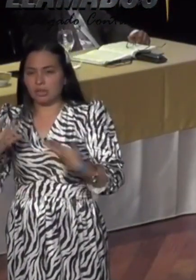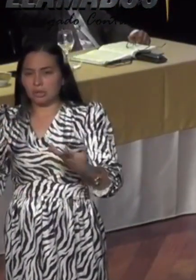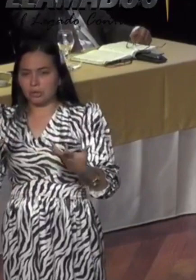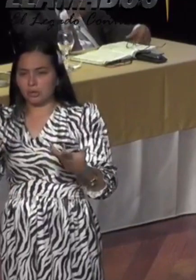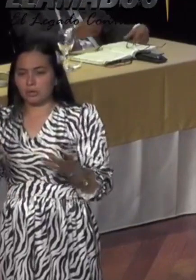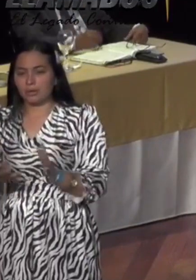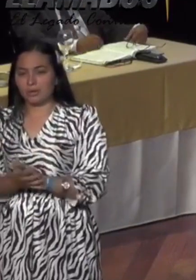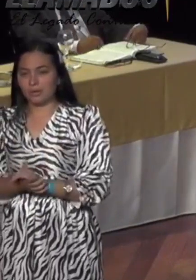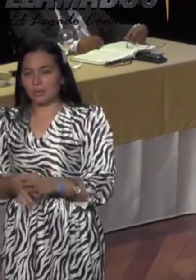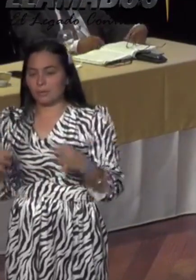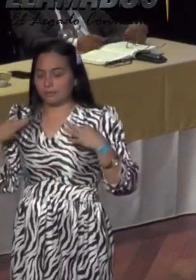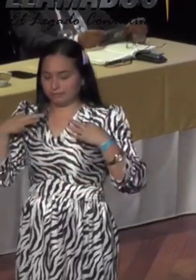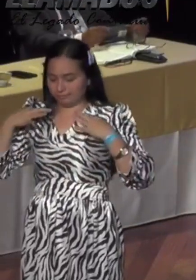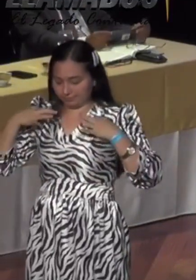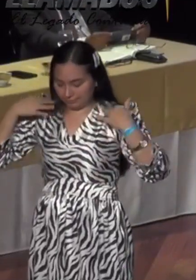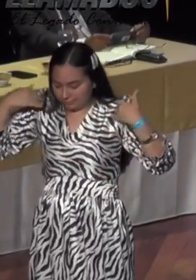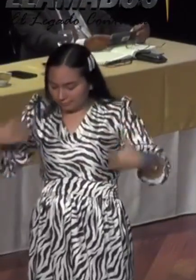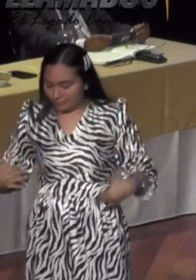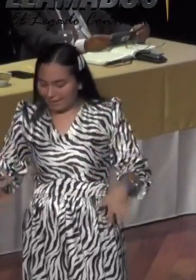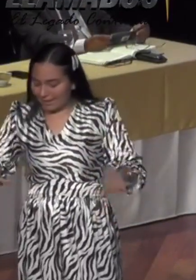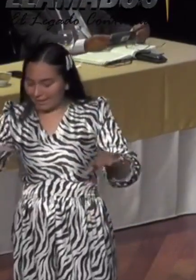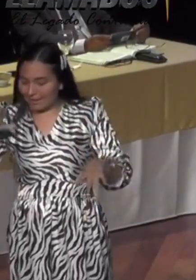porque le damos la altura al congreso.